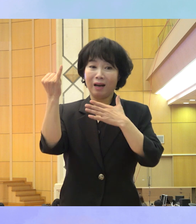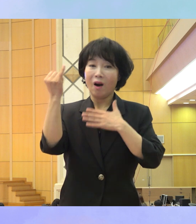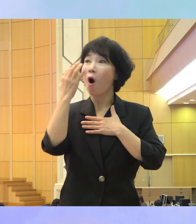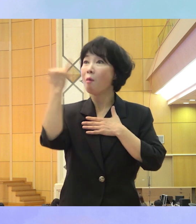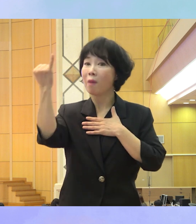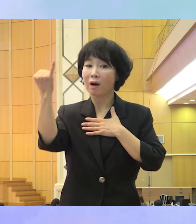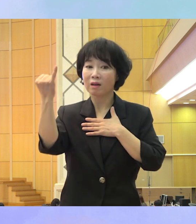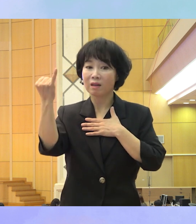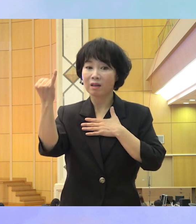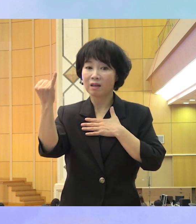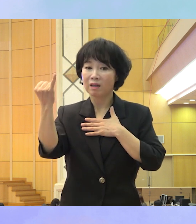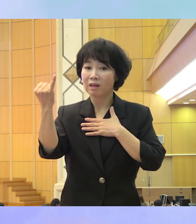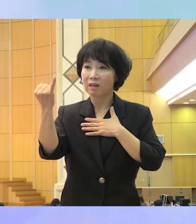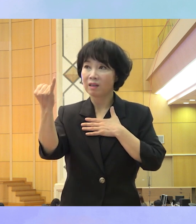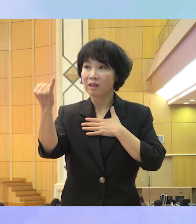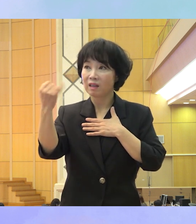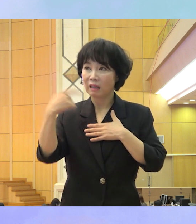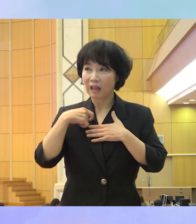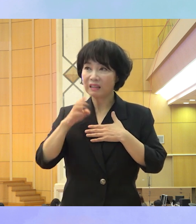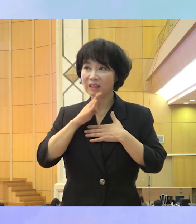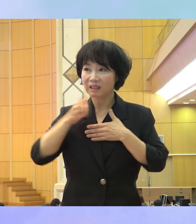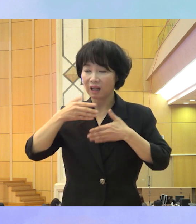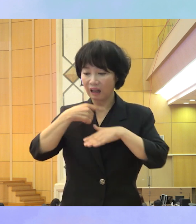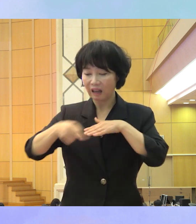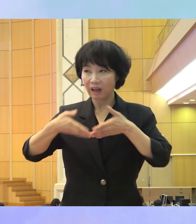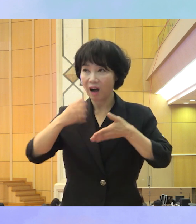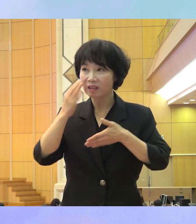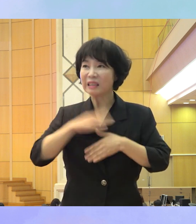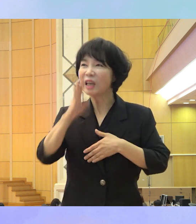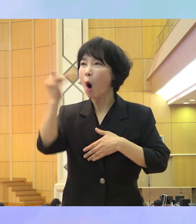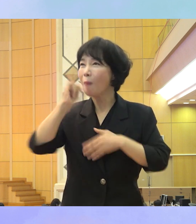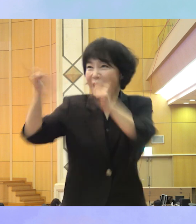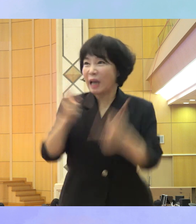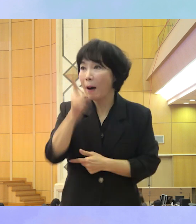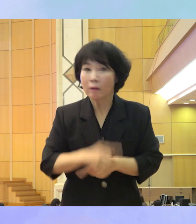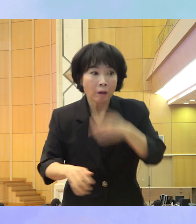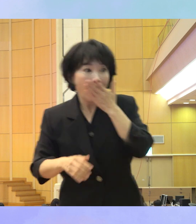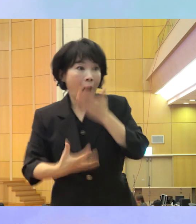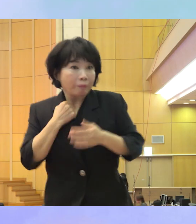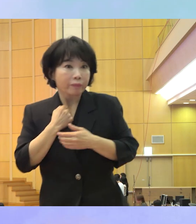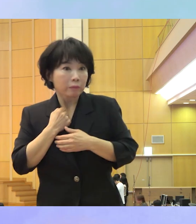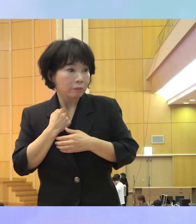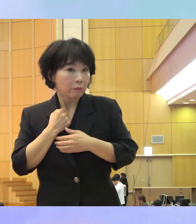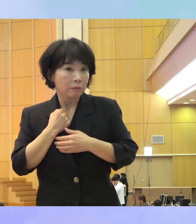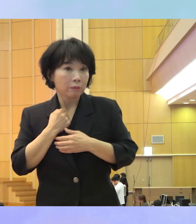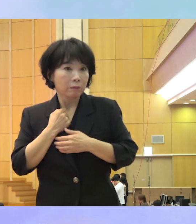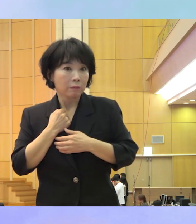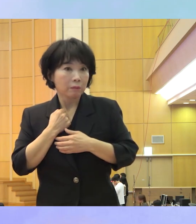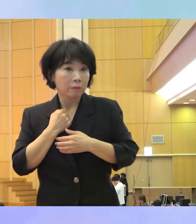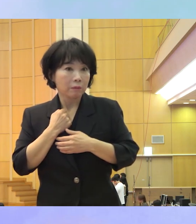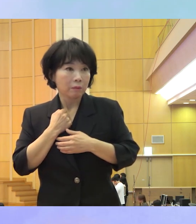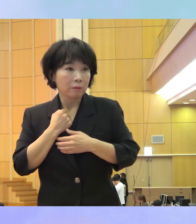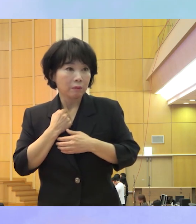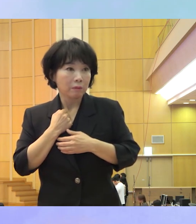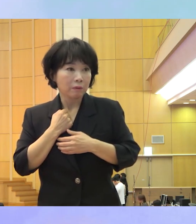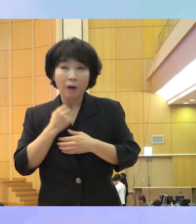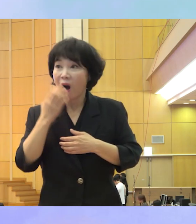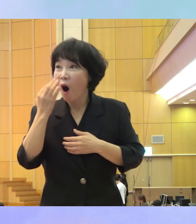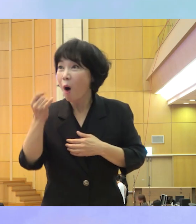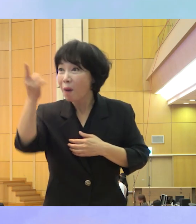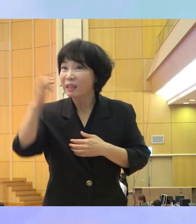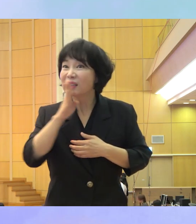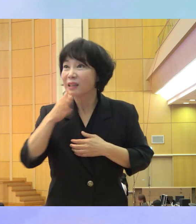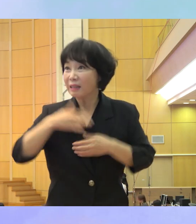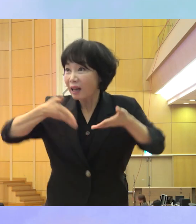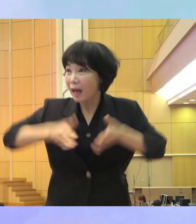나를 낳아준 어머니가 아닙니다. 깜짝 놀랐죠. 뭔 소리냐고.